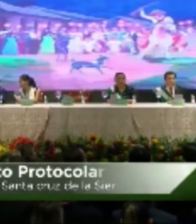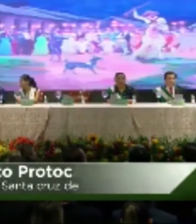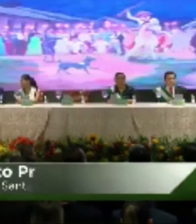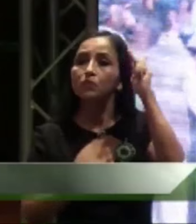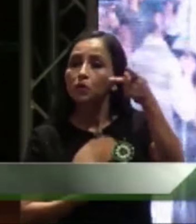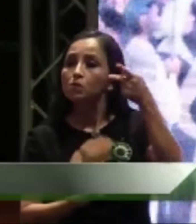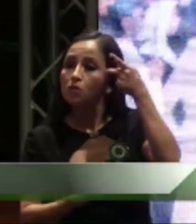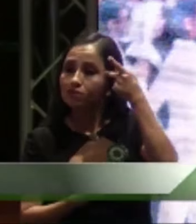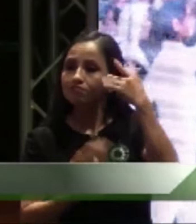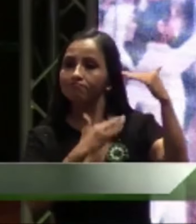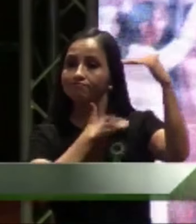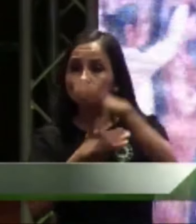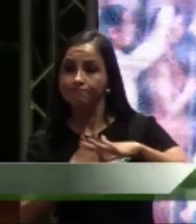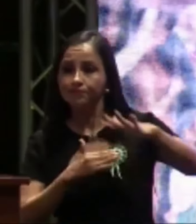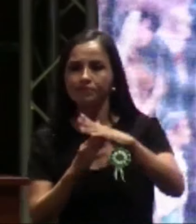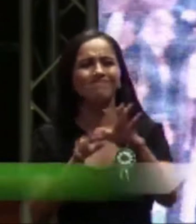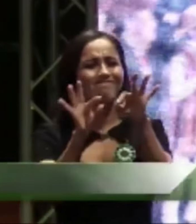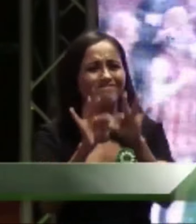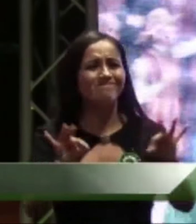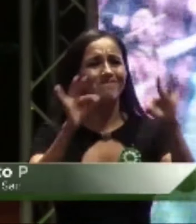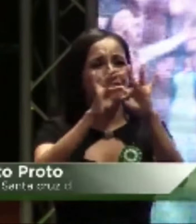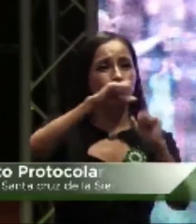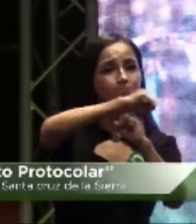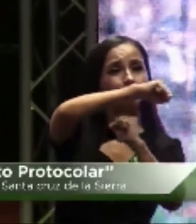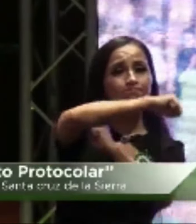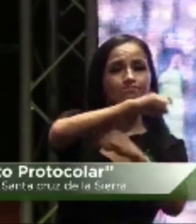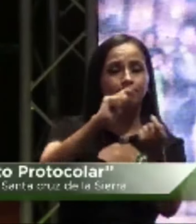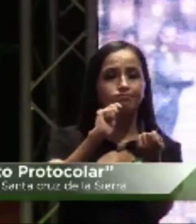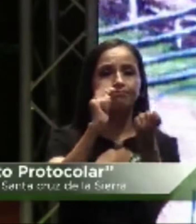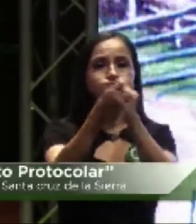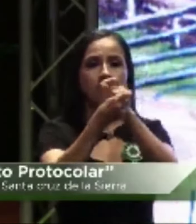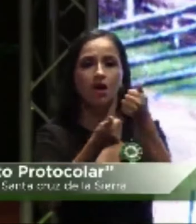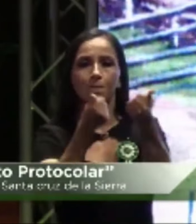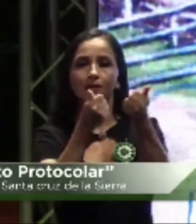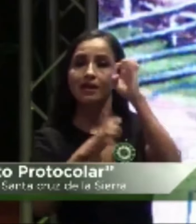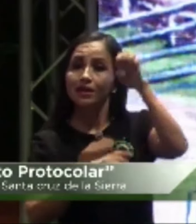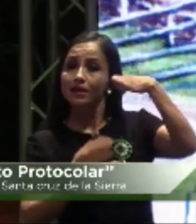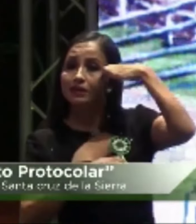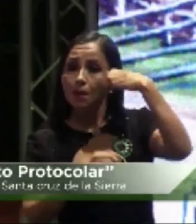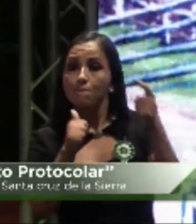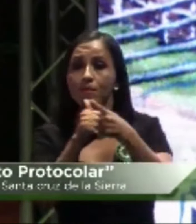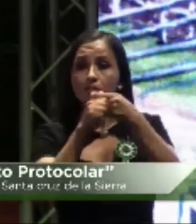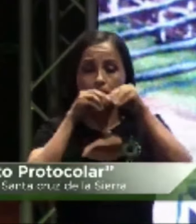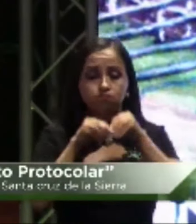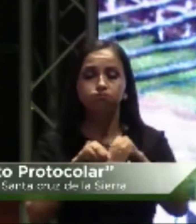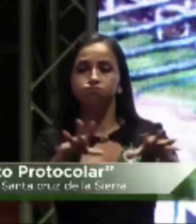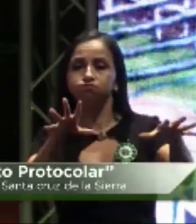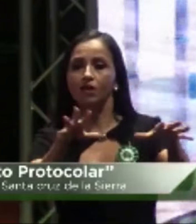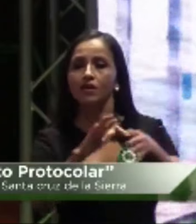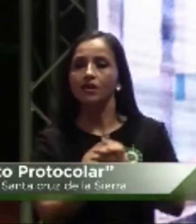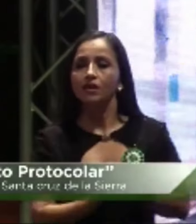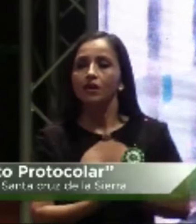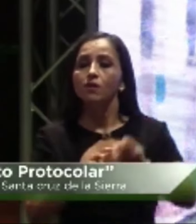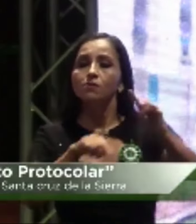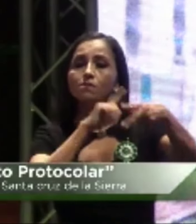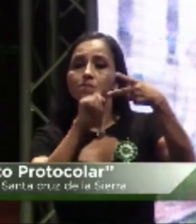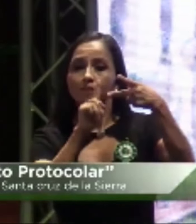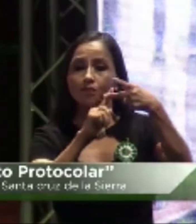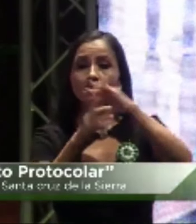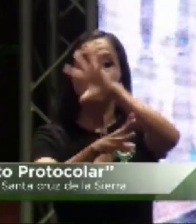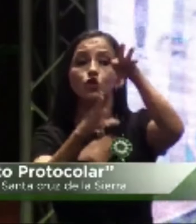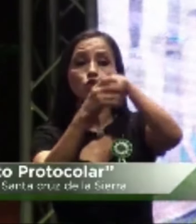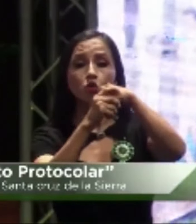político, Santa Cruz fue clave para transformar la administración del Estado, primero con la descentralización y luego con la